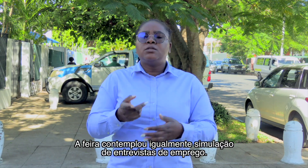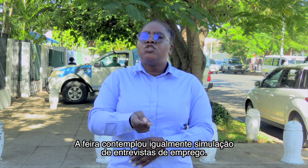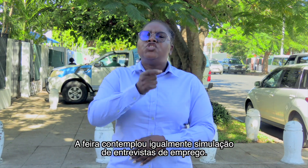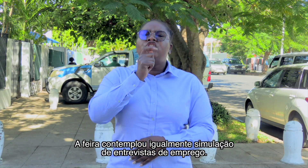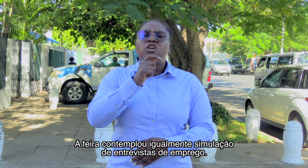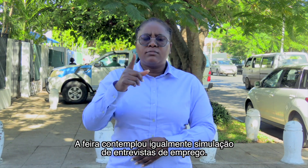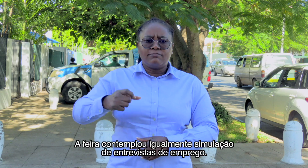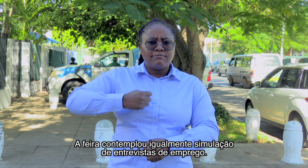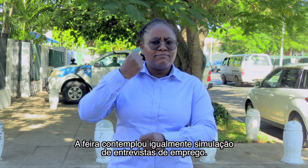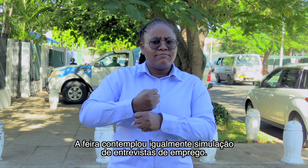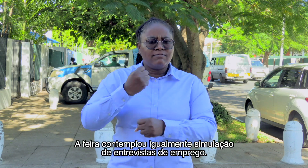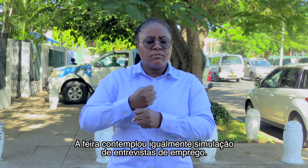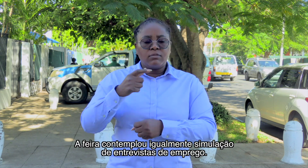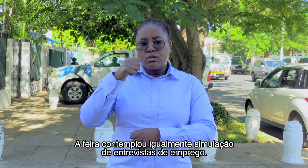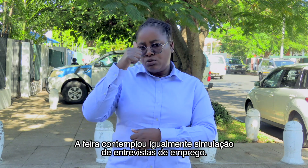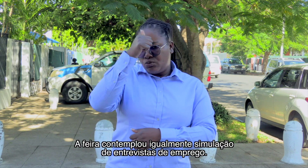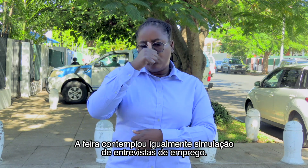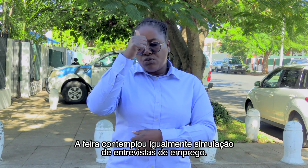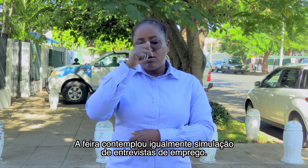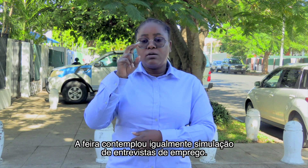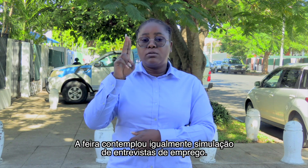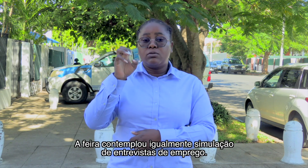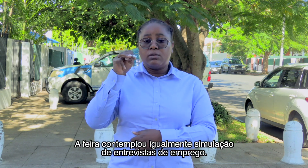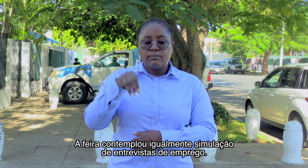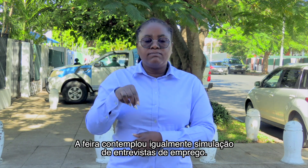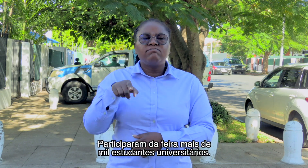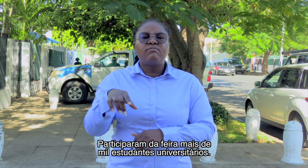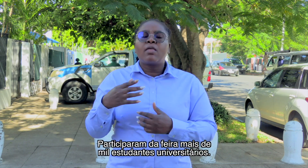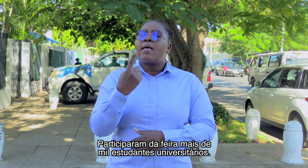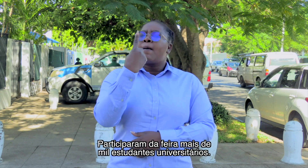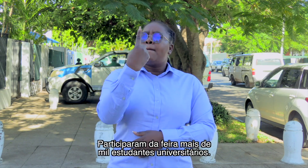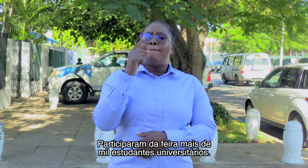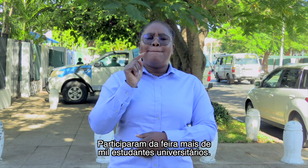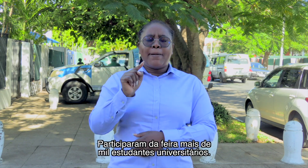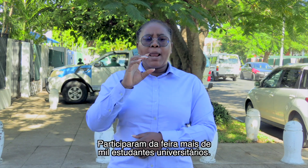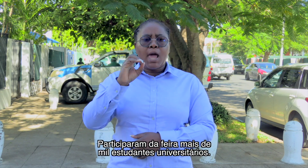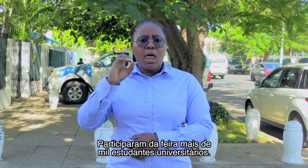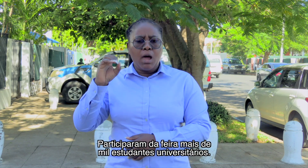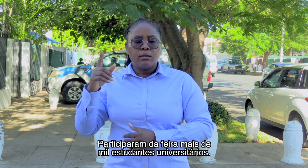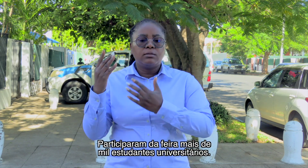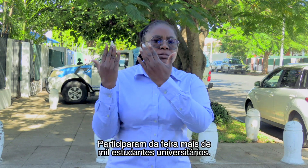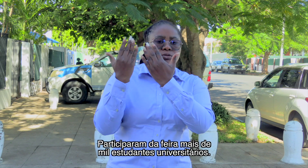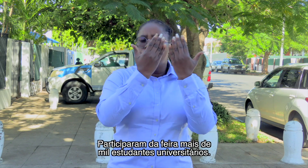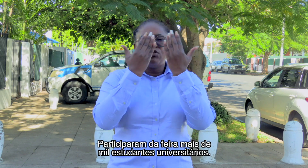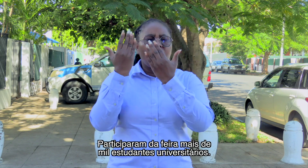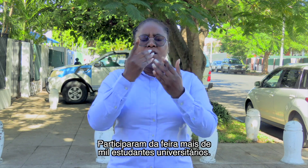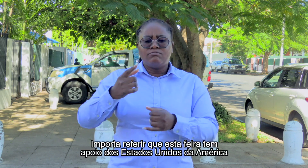A feira contemplou igualmente simulação de entrevistas de emprego. Participaram da feira mais de 1.000 estudantes universitários.